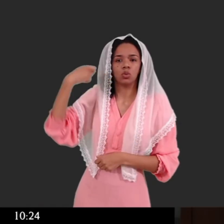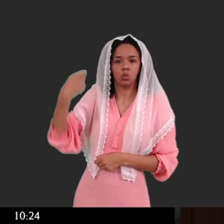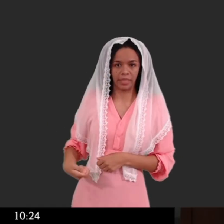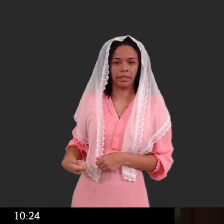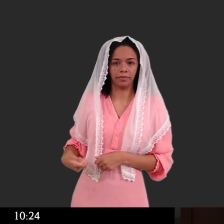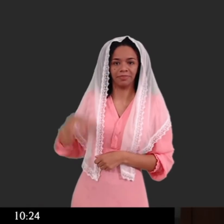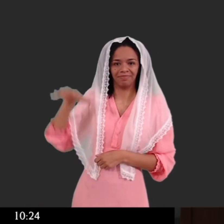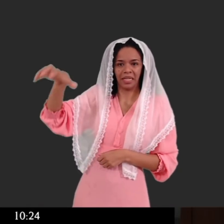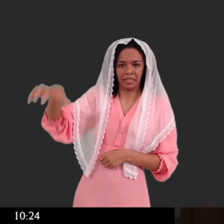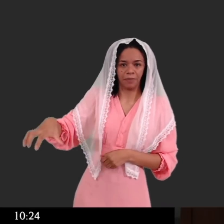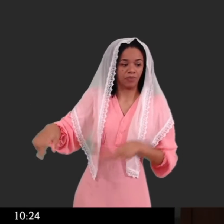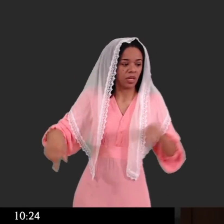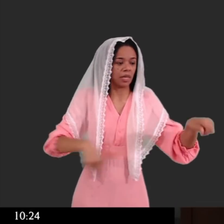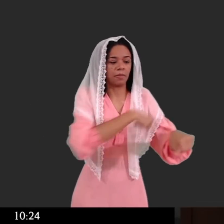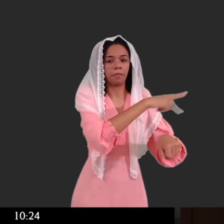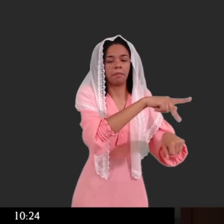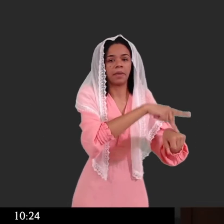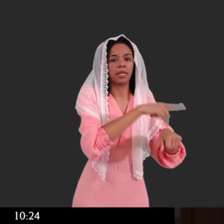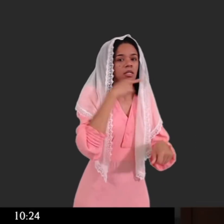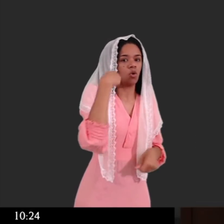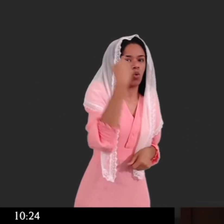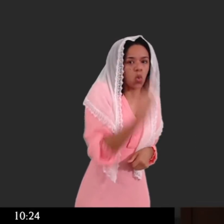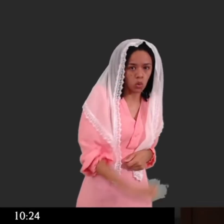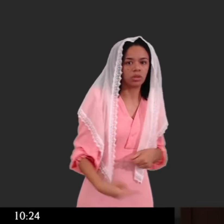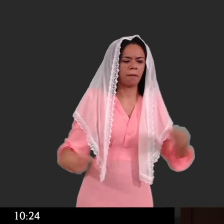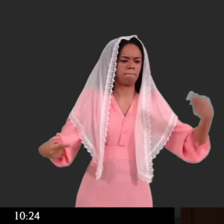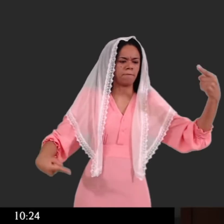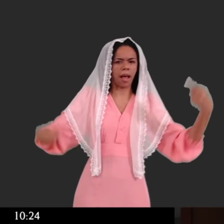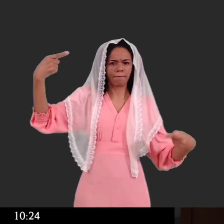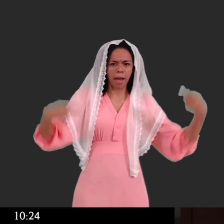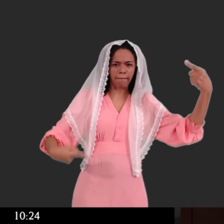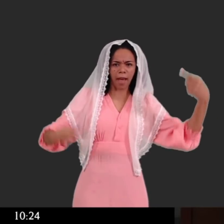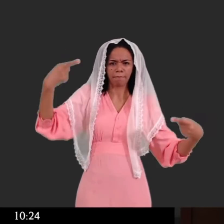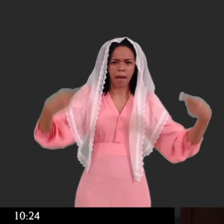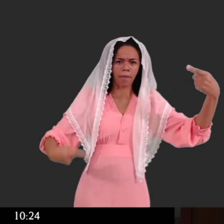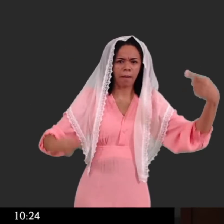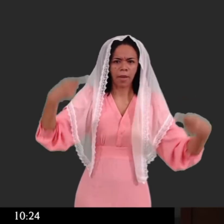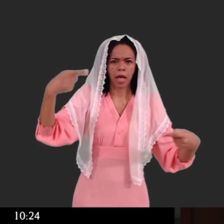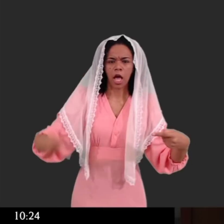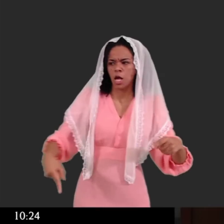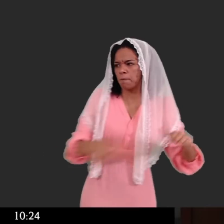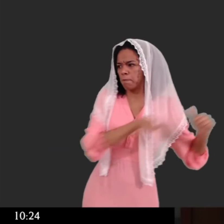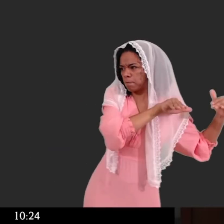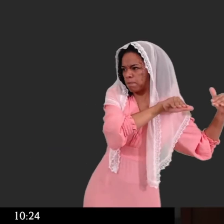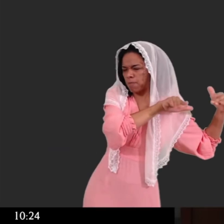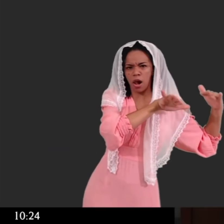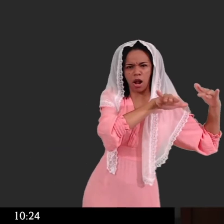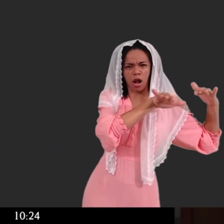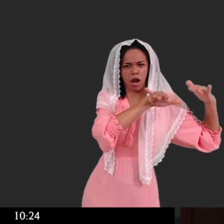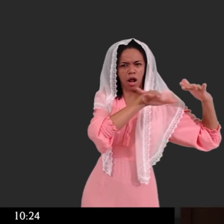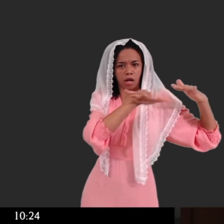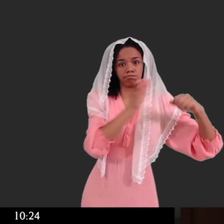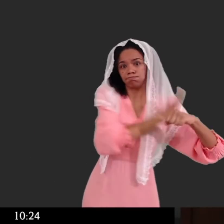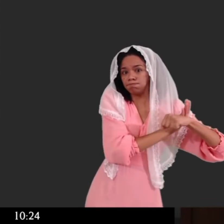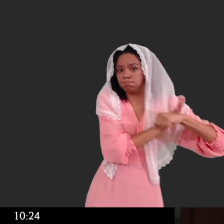Rússia, por motivos políticos, militares, invadiu ou tenta